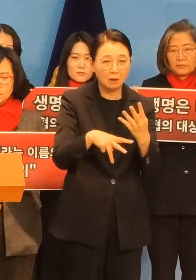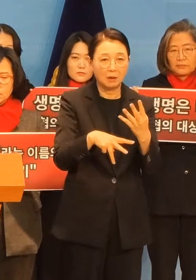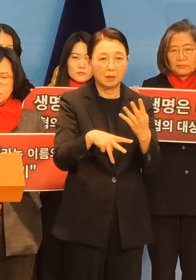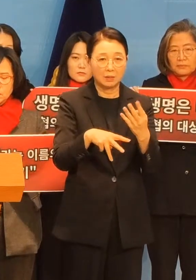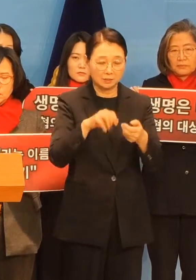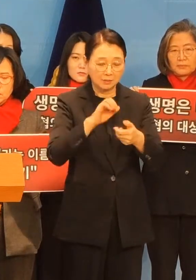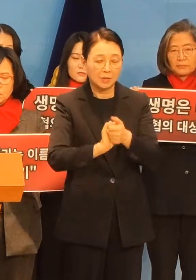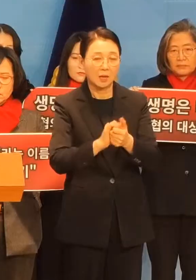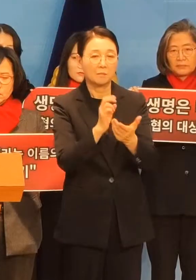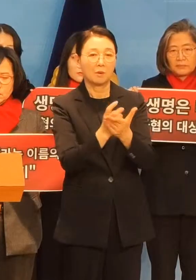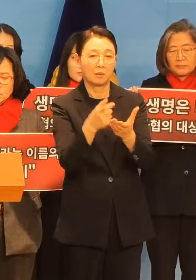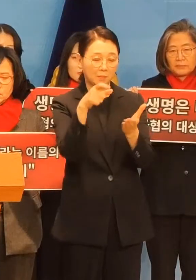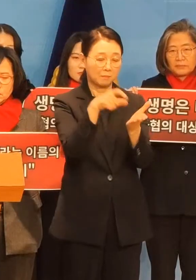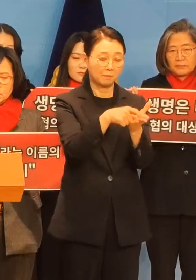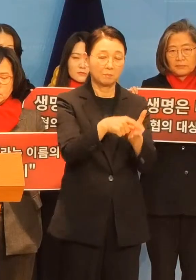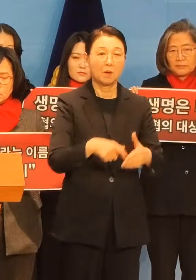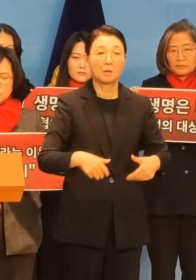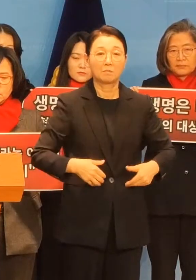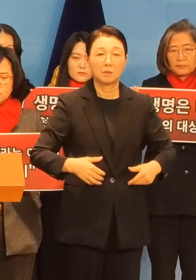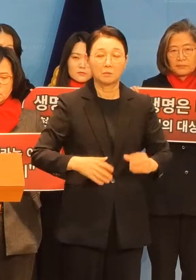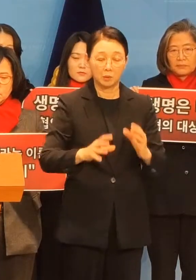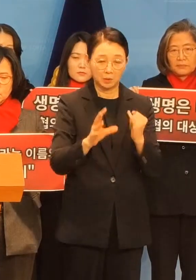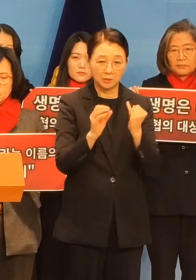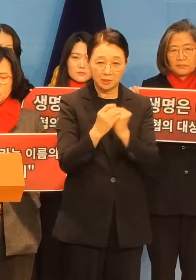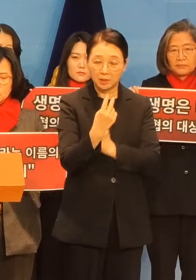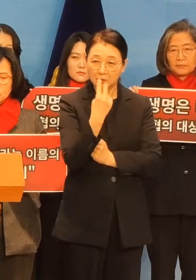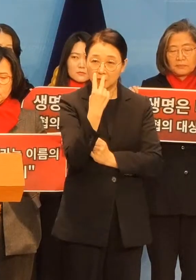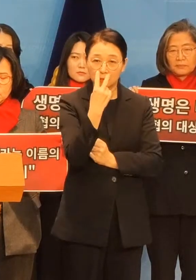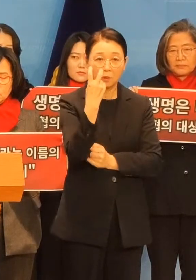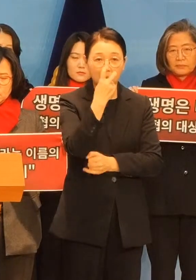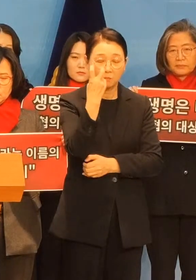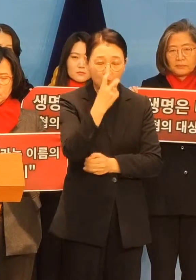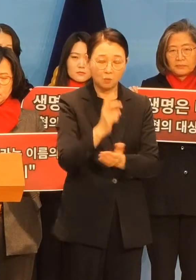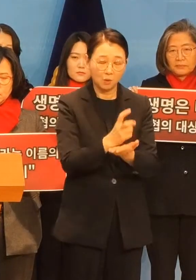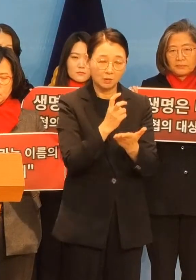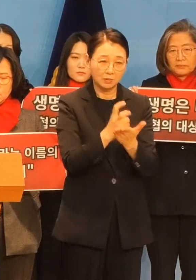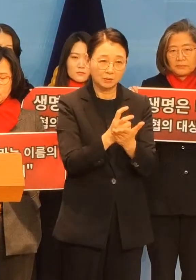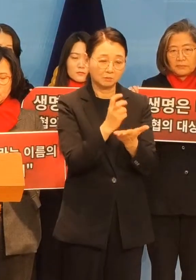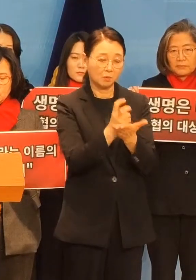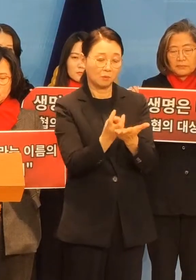명시하라. 태아 생명 보호 원칙을 법률에 복원하라.